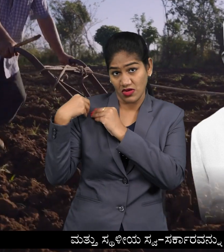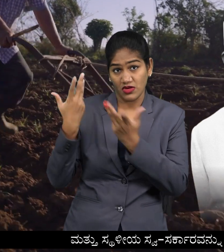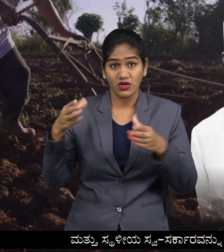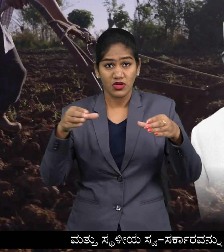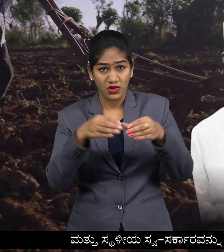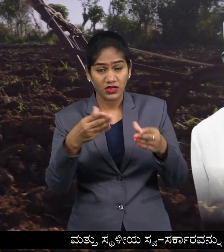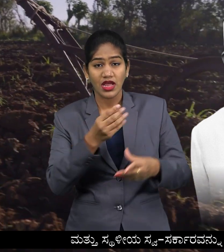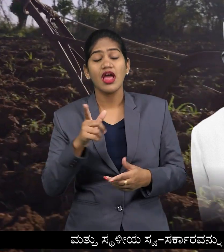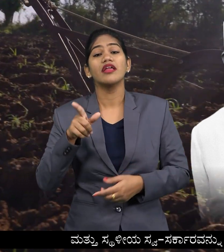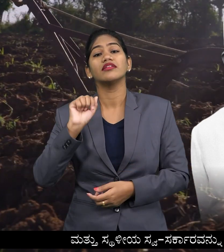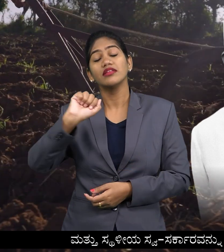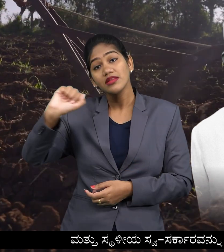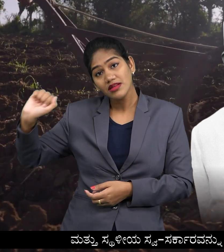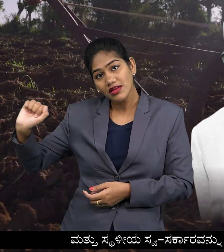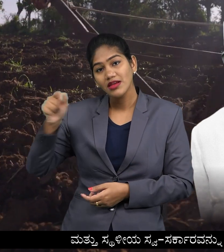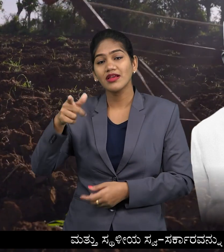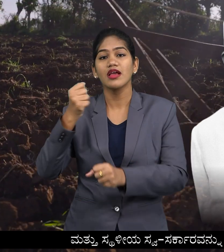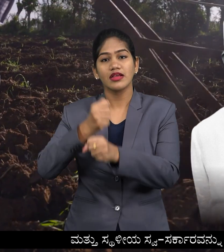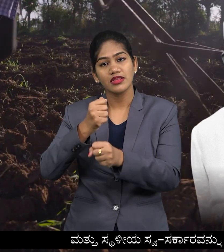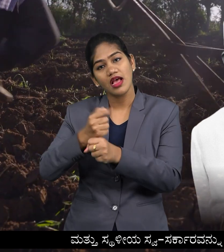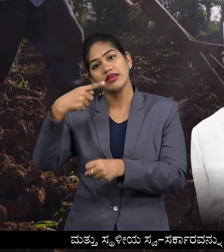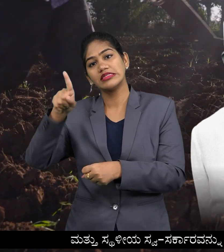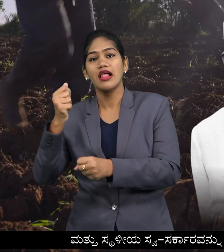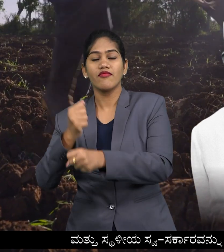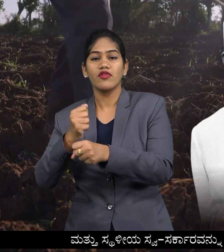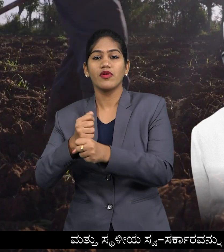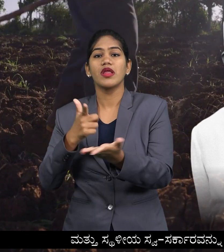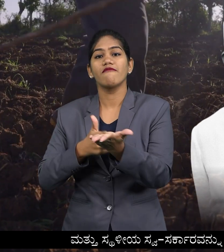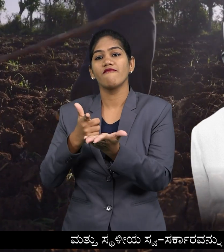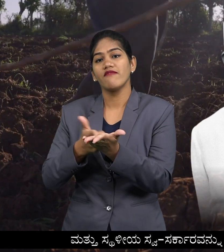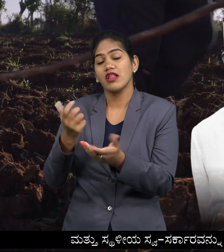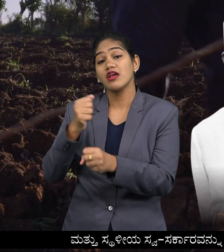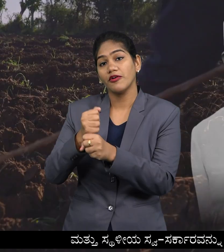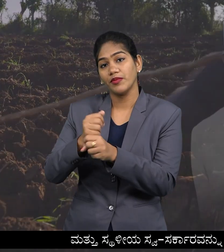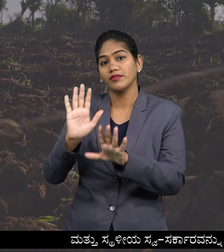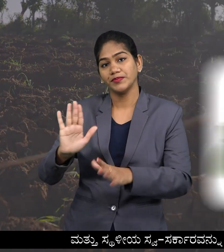ಮತ್ತು ಸ್ಥಳೀಯ ಸ್ವಸರ್ಕಾರವನ್ನು ಒಳಗೊಂಡ ತಂತ್ರವನ್ನು ಅಳವಡಿಸಿಕೊಂಡರು.